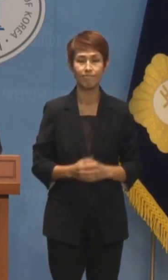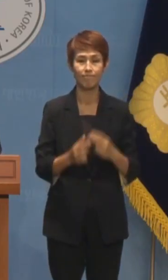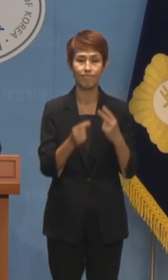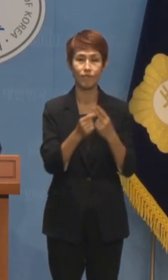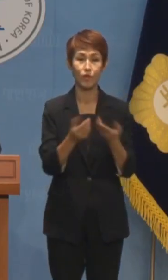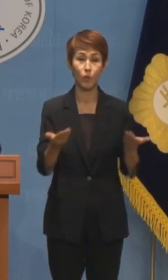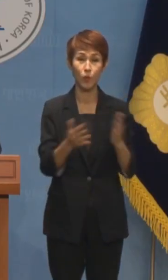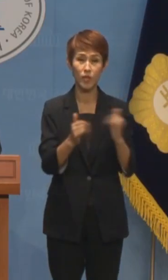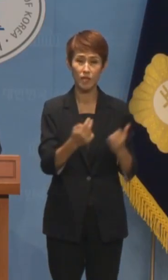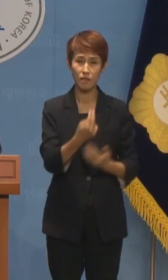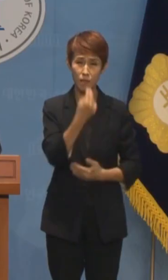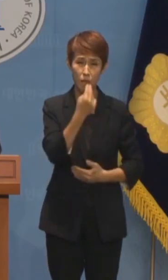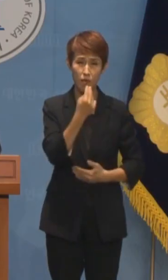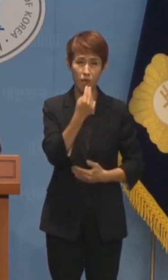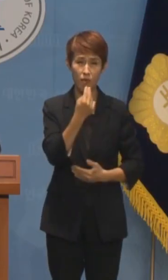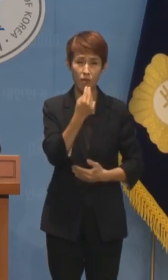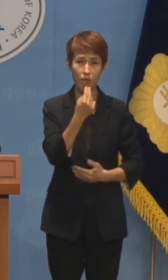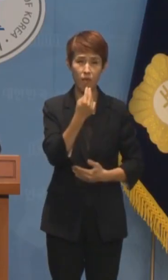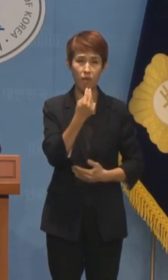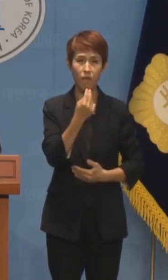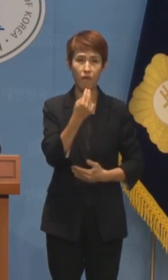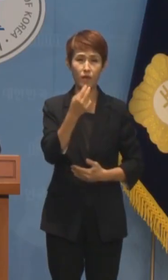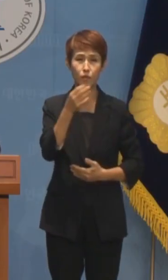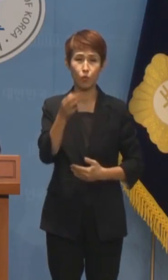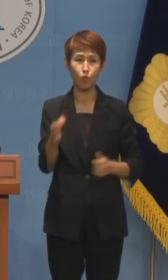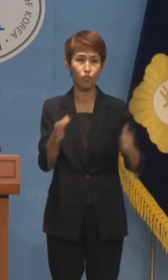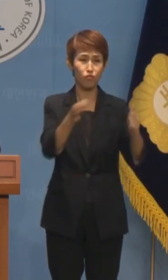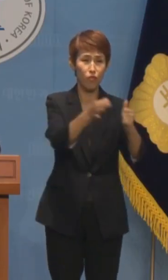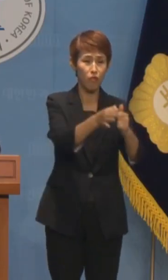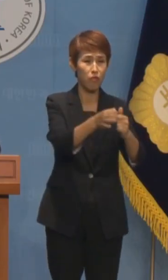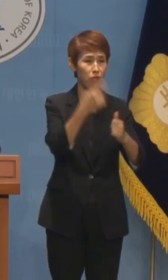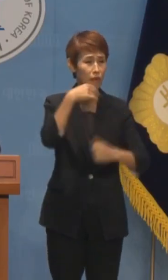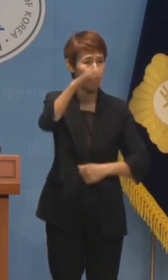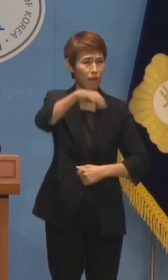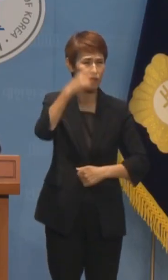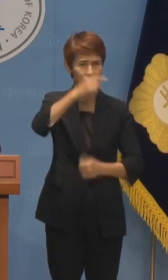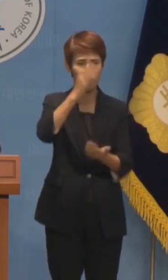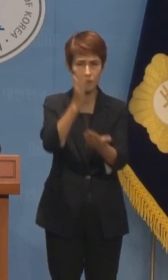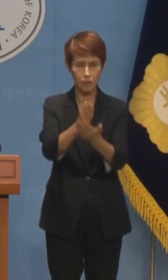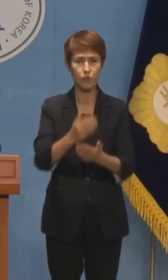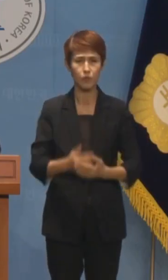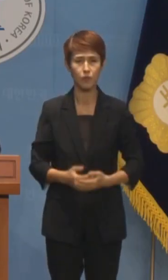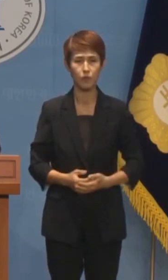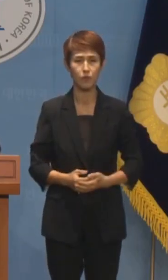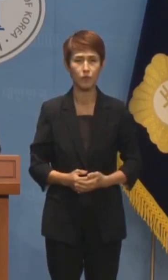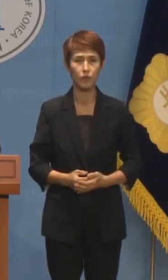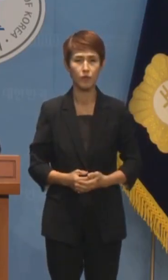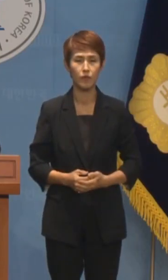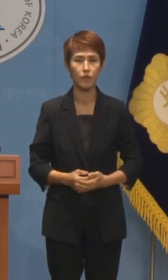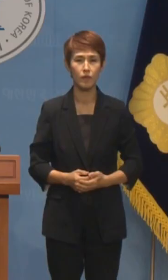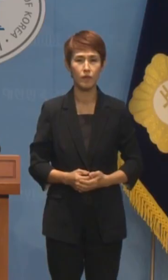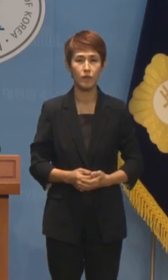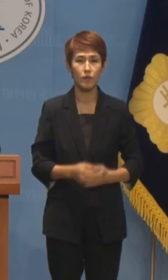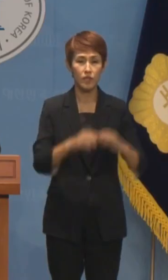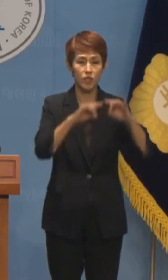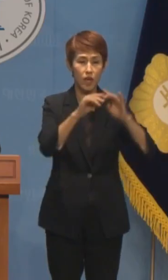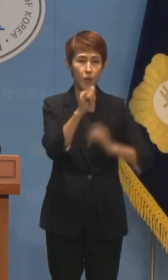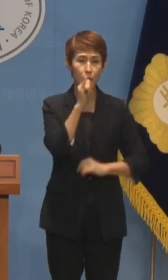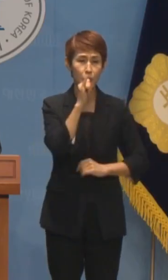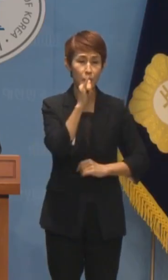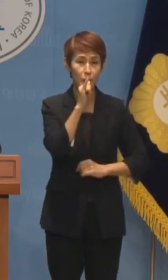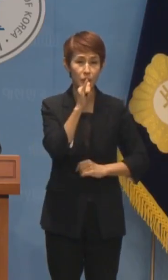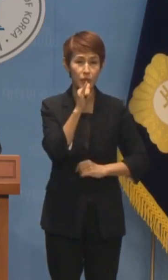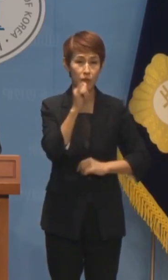노동자의 고귀한 생명이 고작 몇 푼의 돈으로 여겨져서는 안 됩니다. 화성 아리셀 공장 박순관